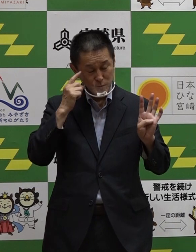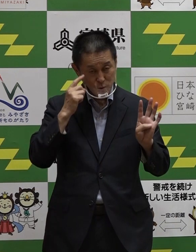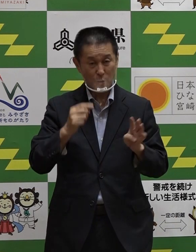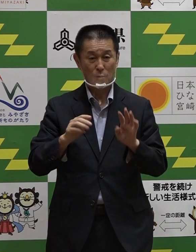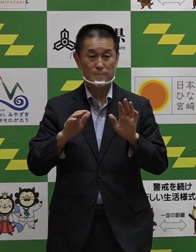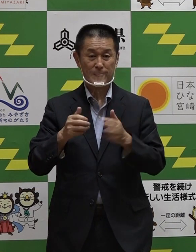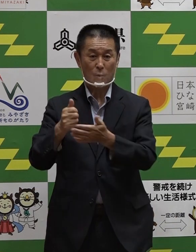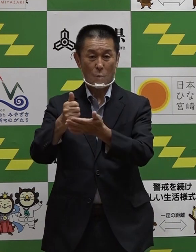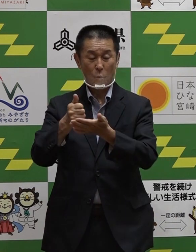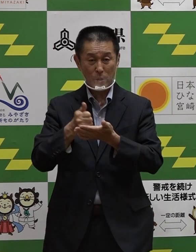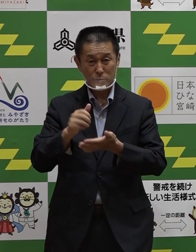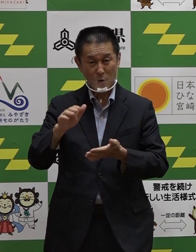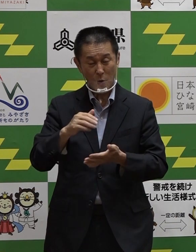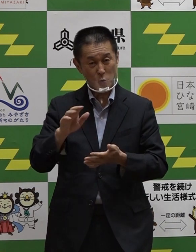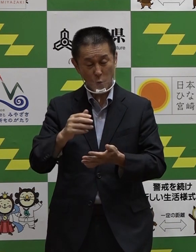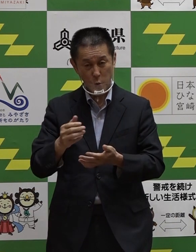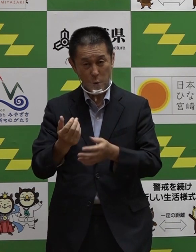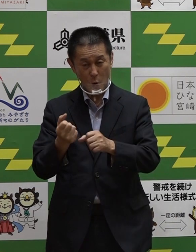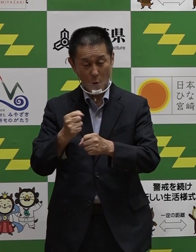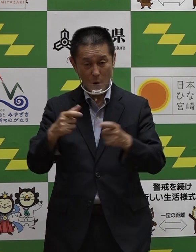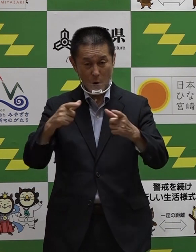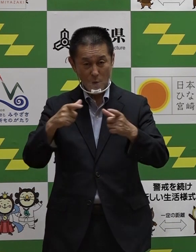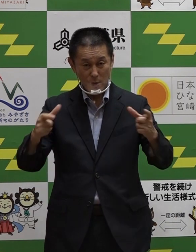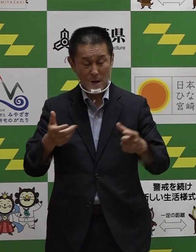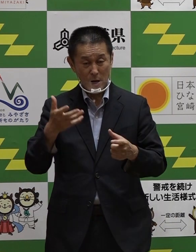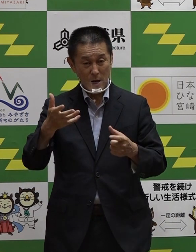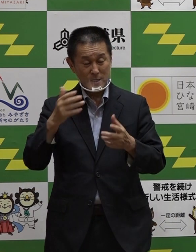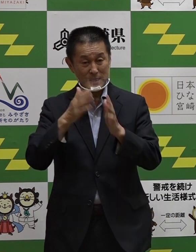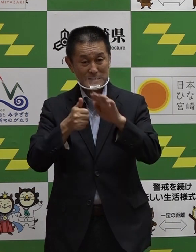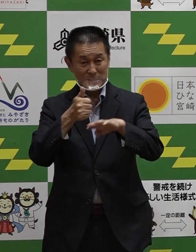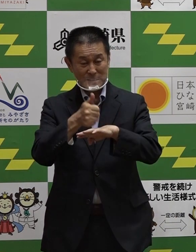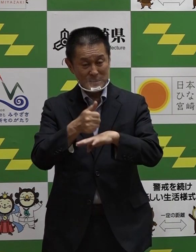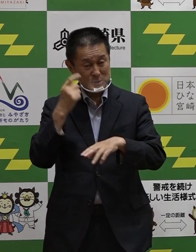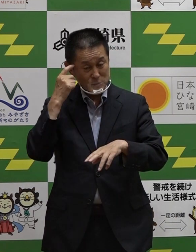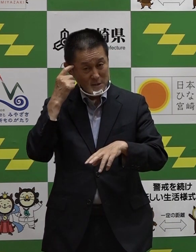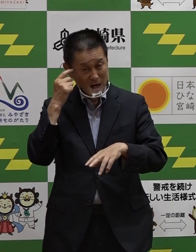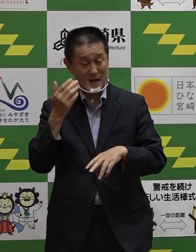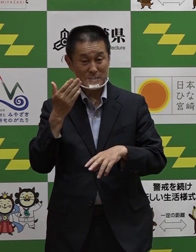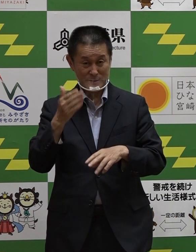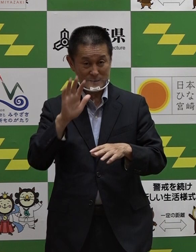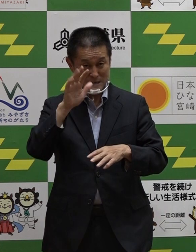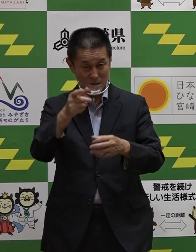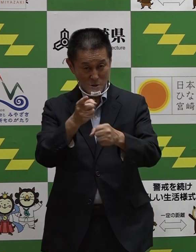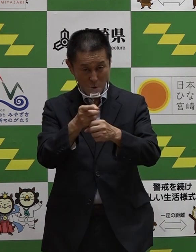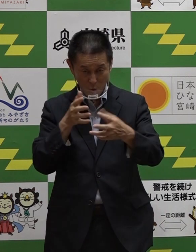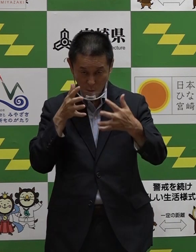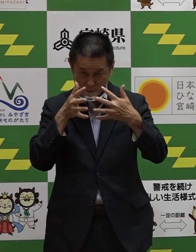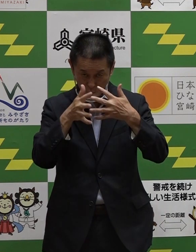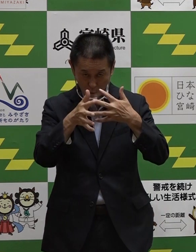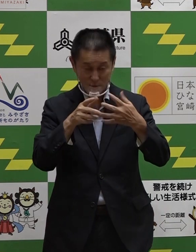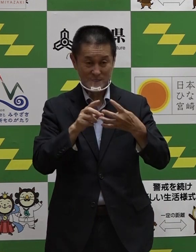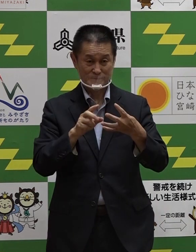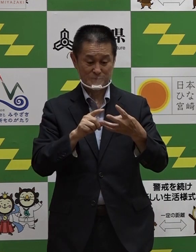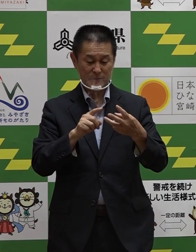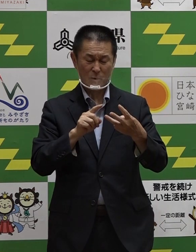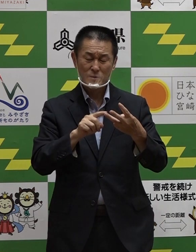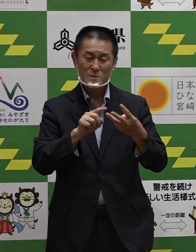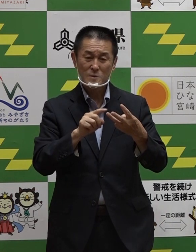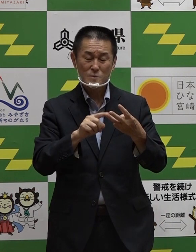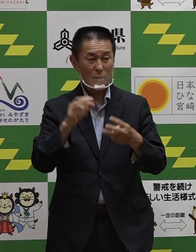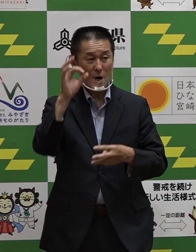さんはこれからどう戻ってきてくれるというふうに実は見てらっしゃるのか、ちょっと先行きの見通し、それからじゃあその